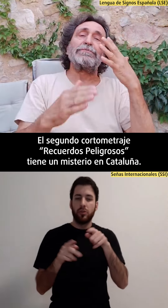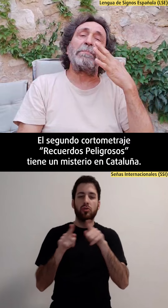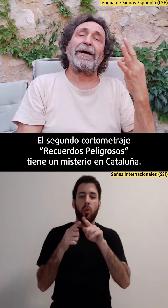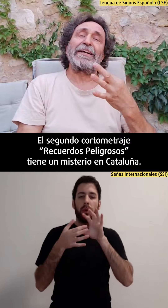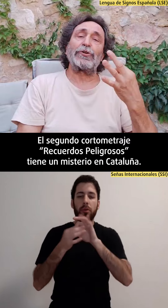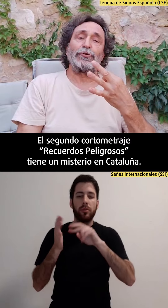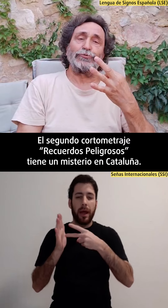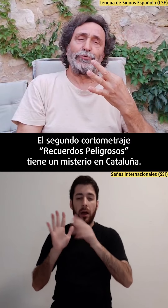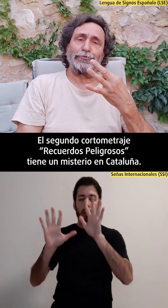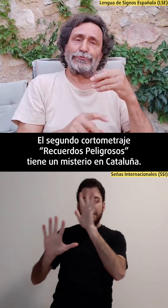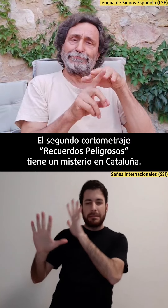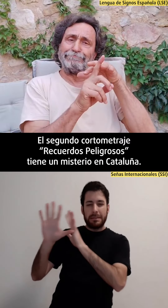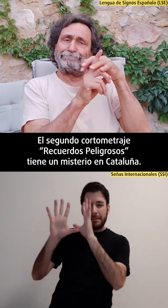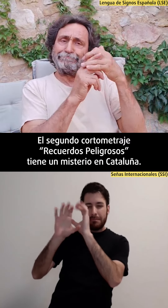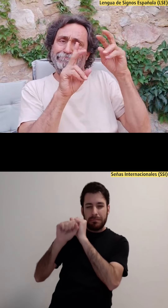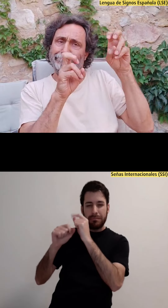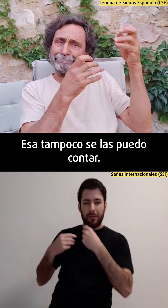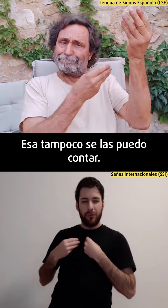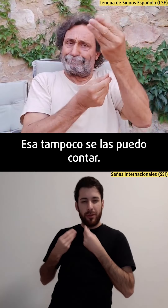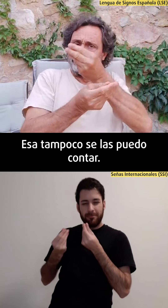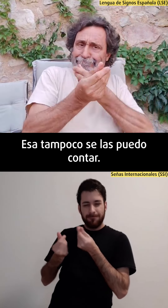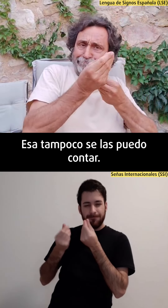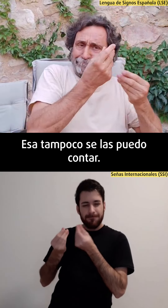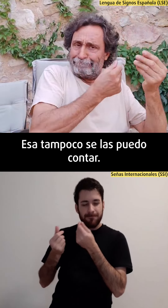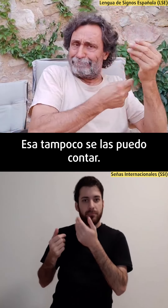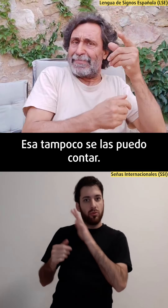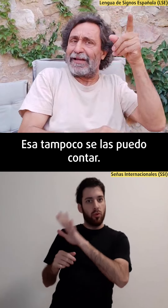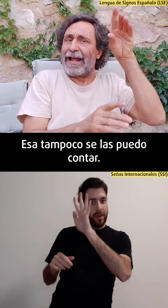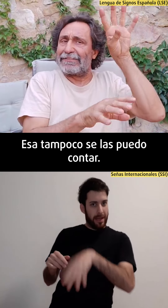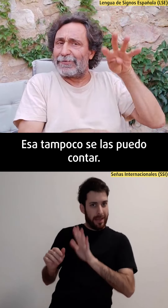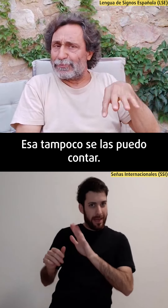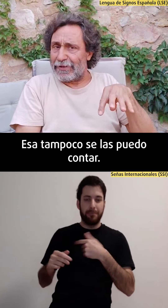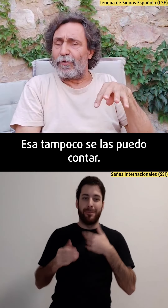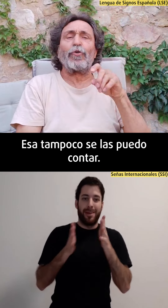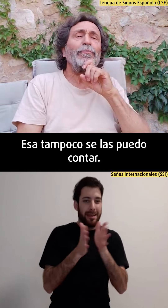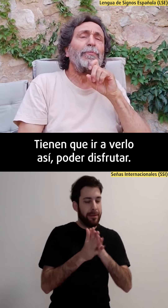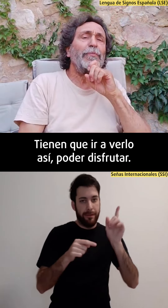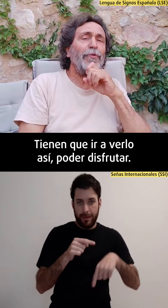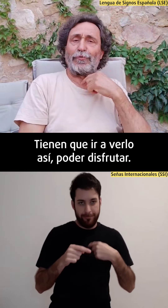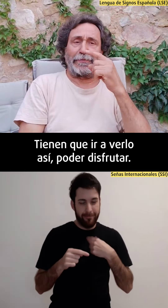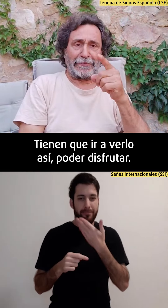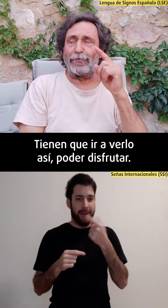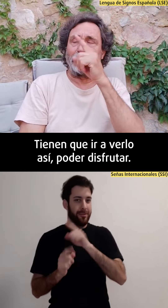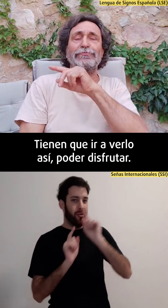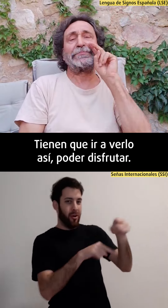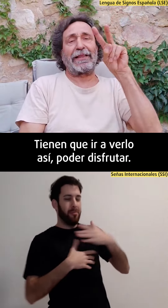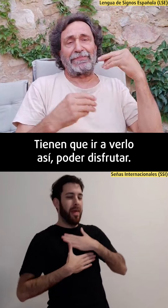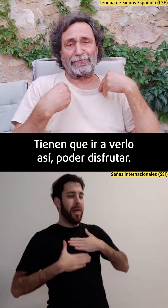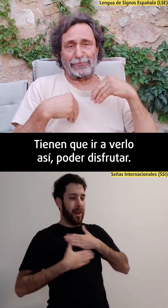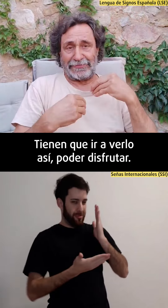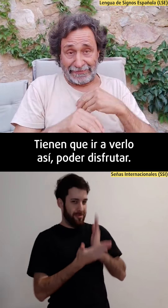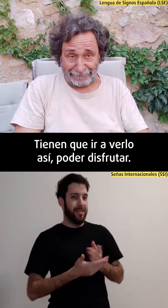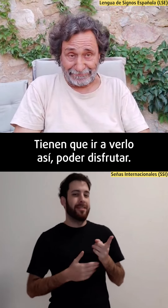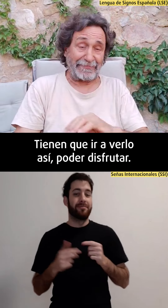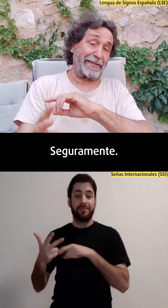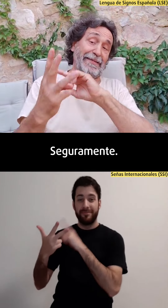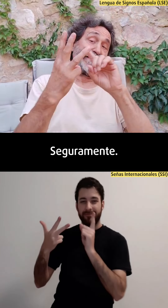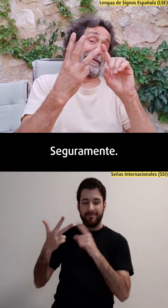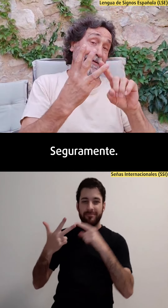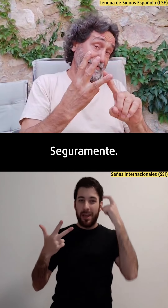tienen un misterio en Cataluña yiza tampoco se las puedo contar tienen que ir a verlas y poder